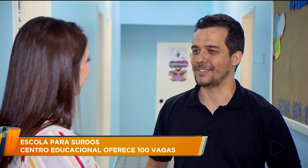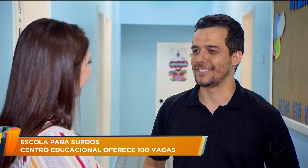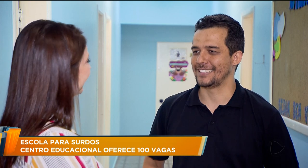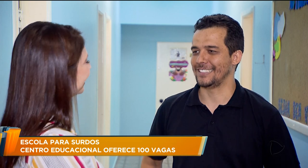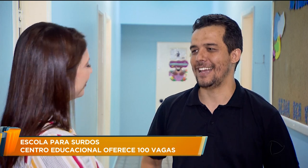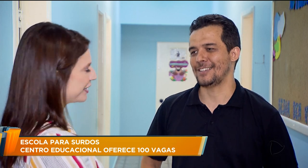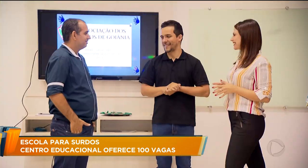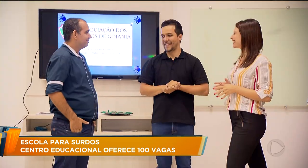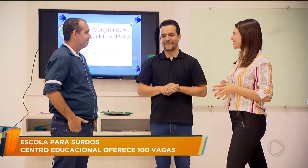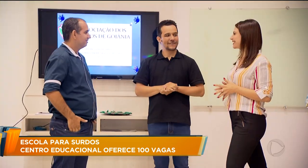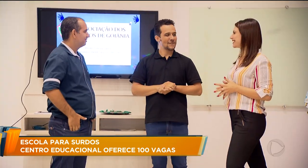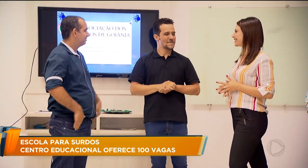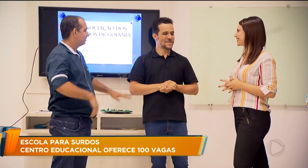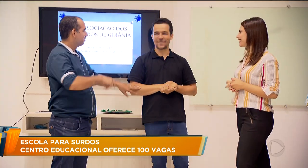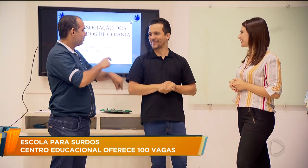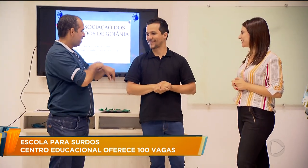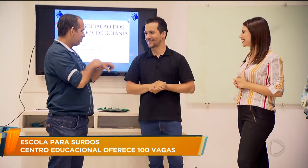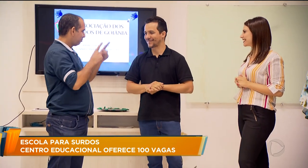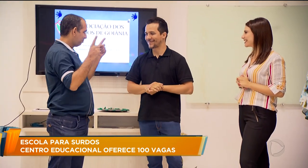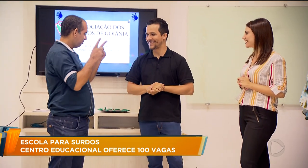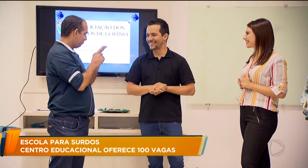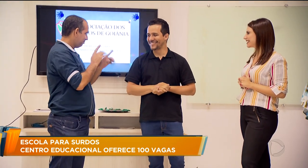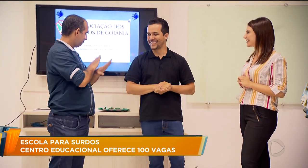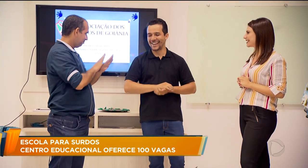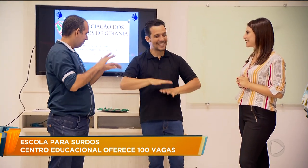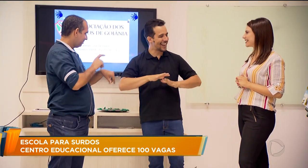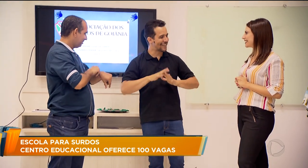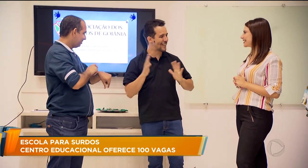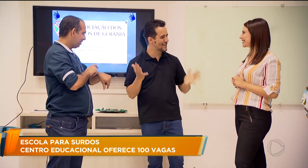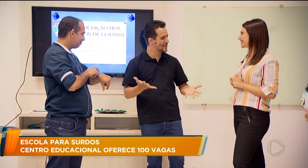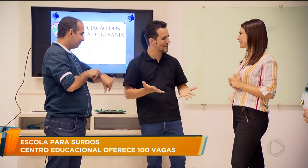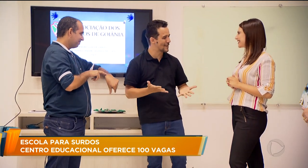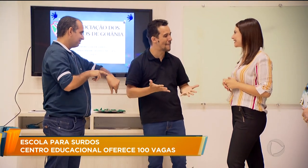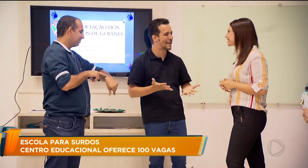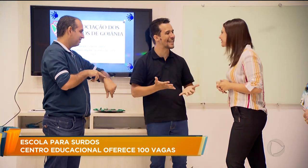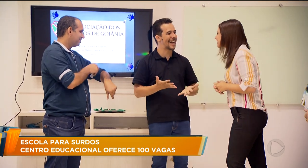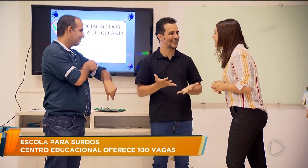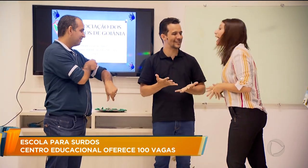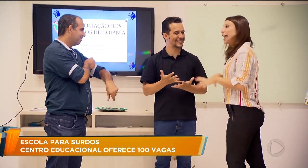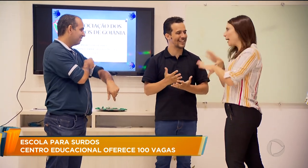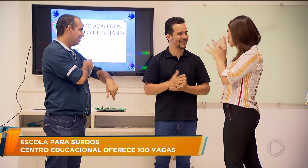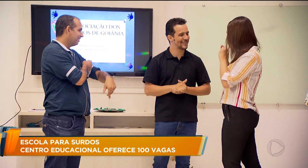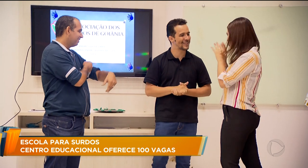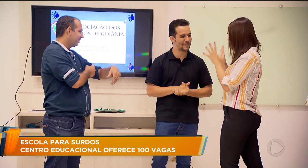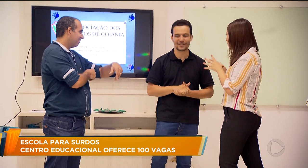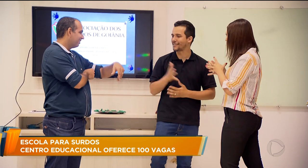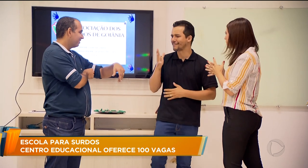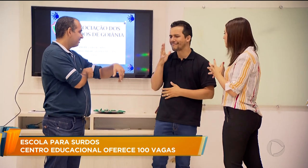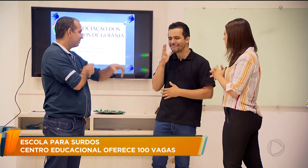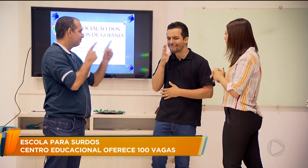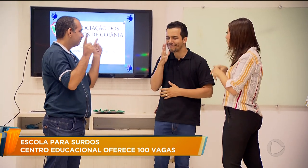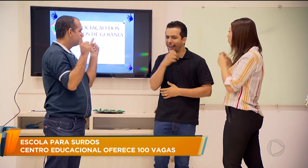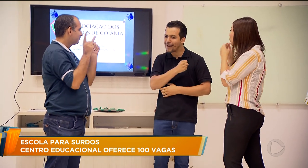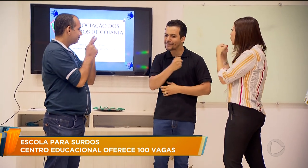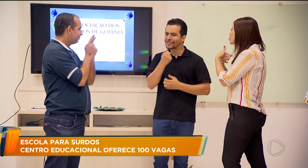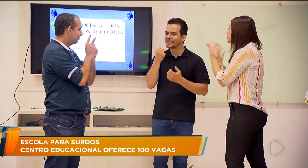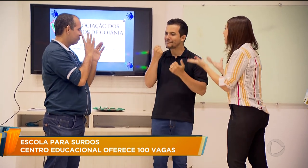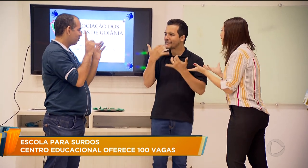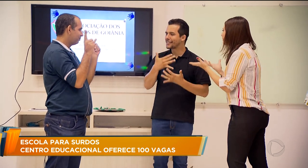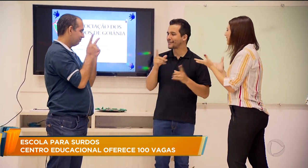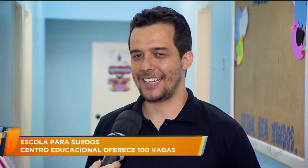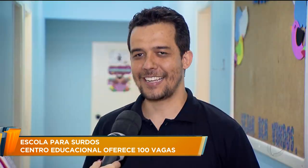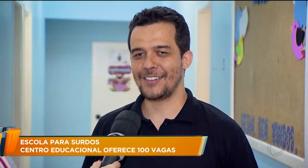pai que é surdo, se tornou intérprete e professor. Para ele, ensinar a língua brasileira de sinais é gratificante.